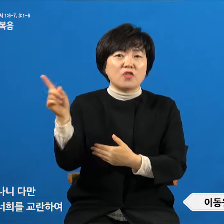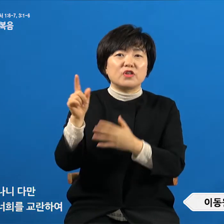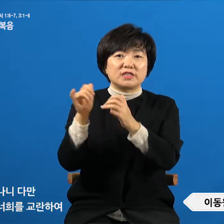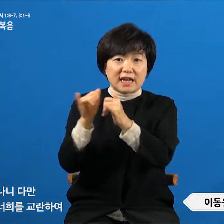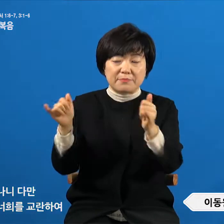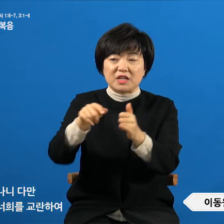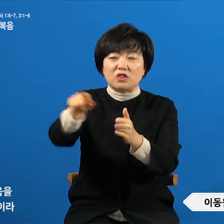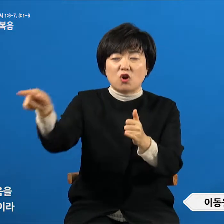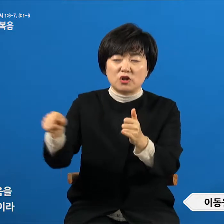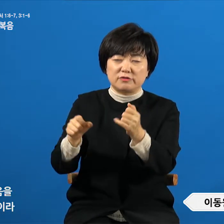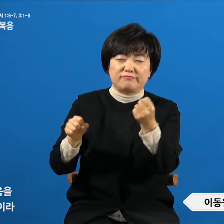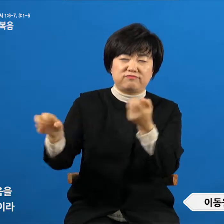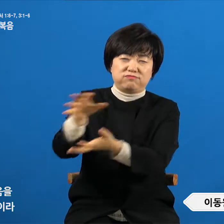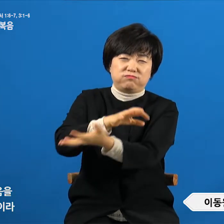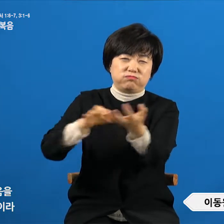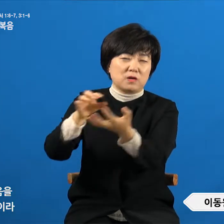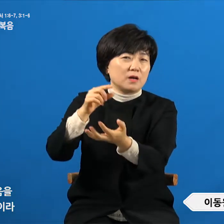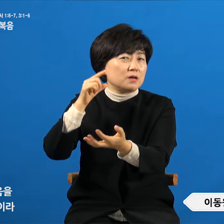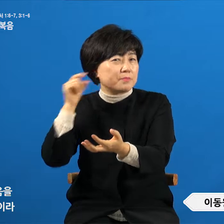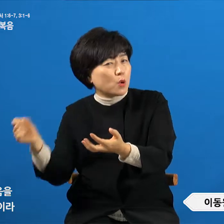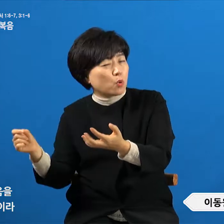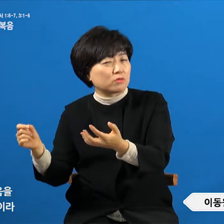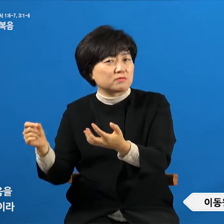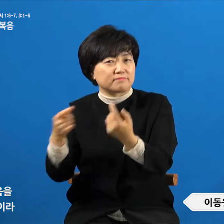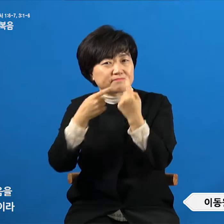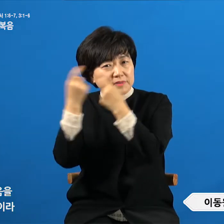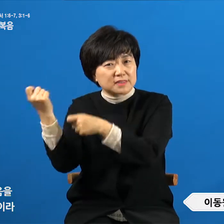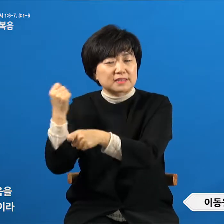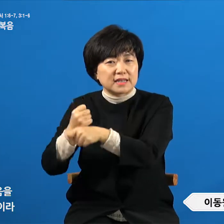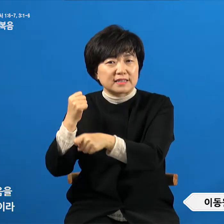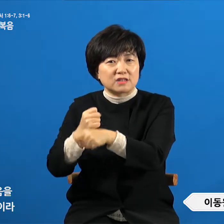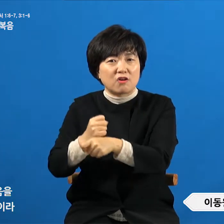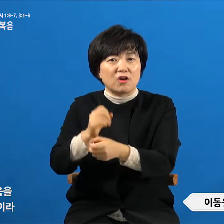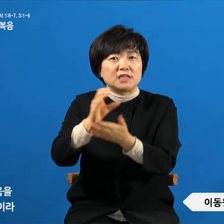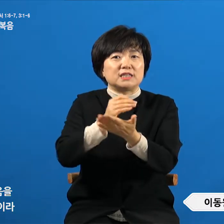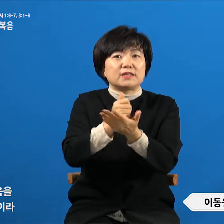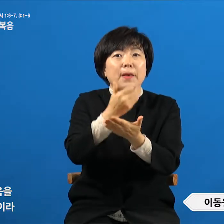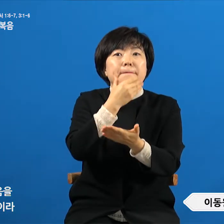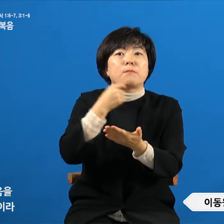어떤 사람들이 너희를 교란하여 그리스도의 복음을 변하려